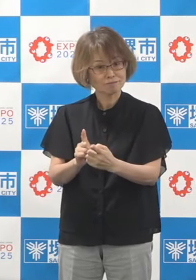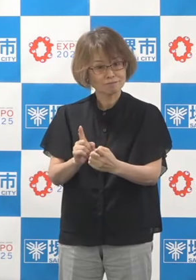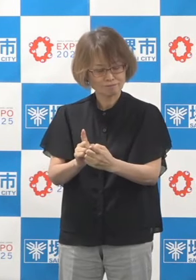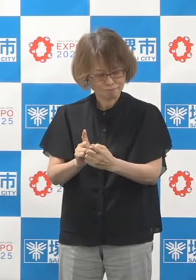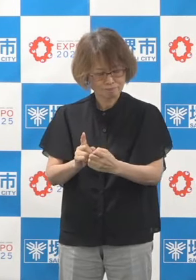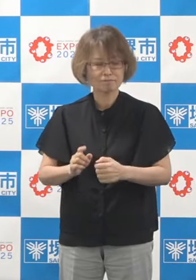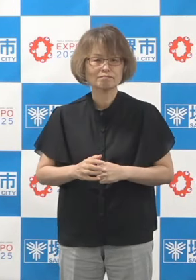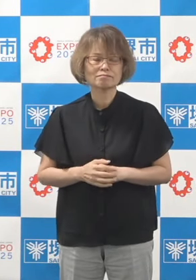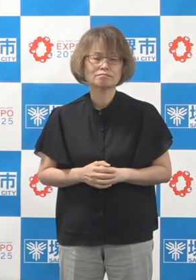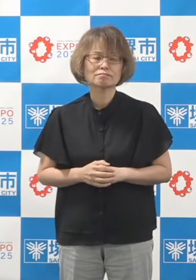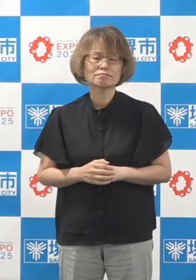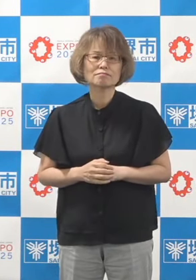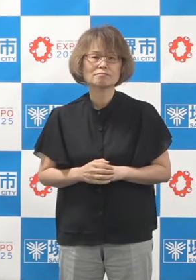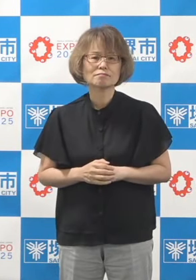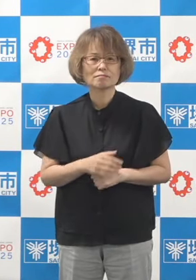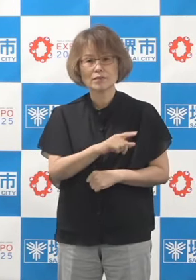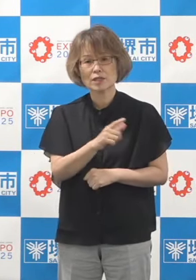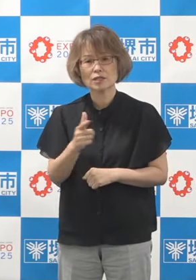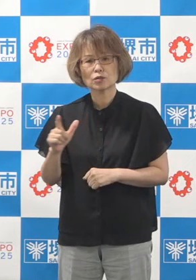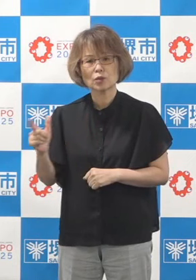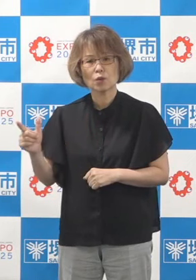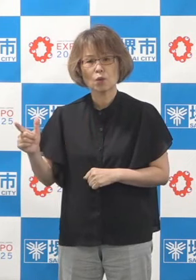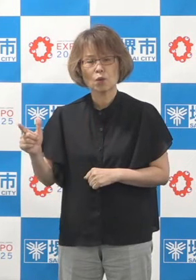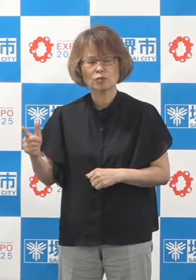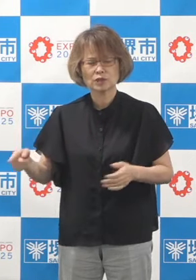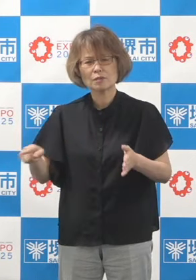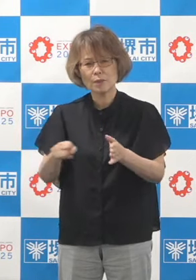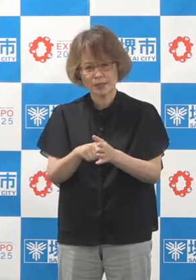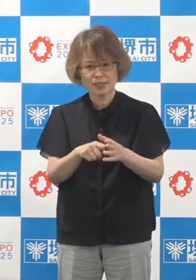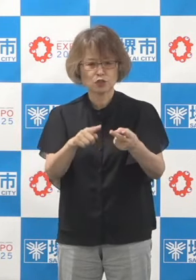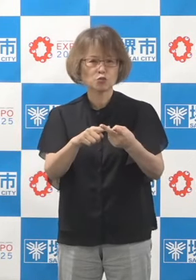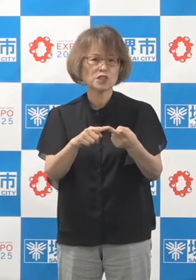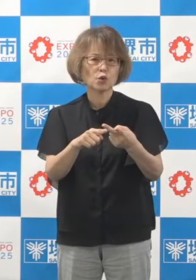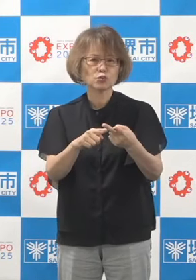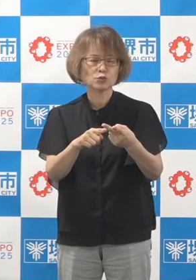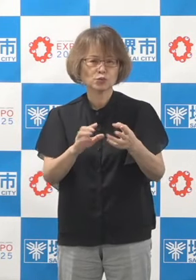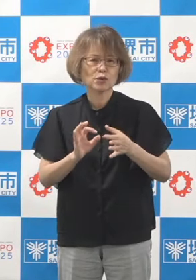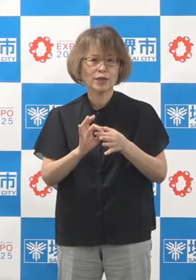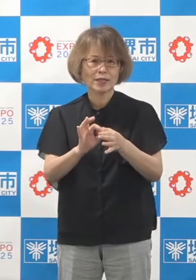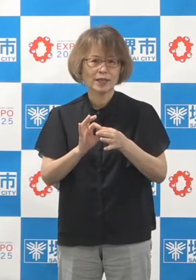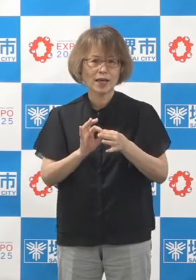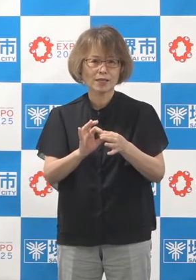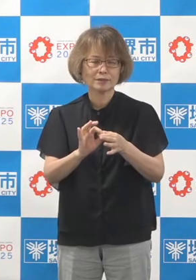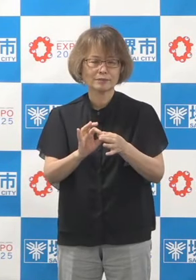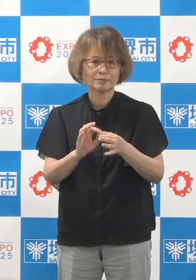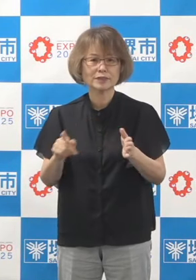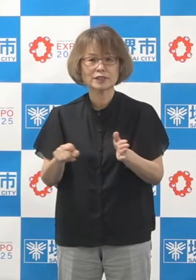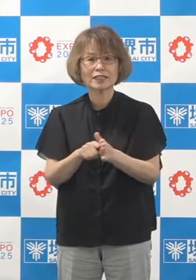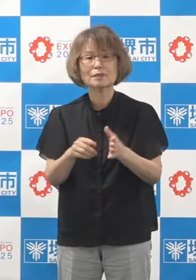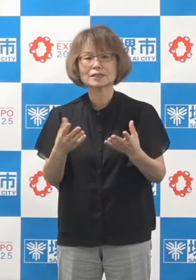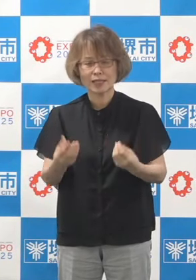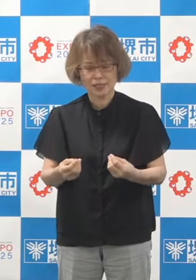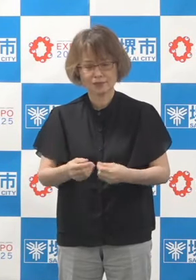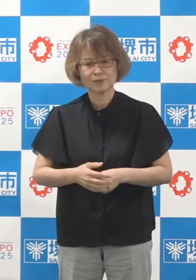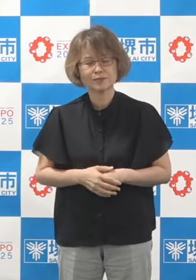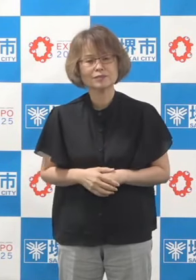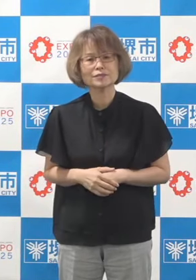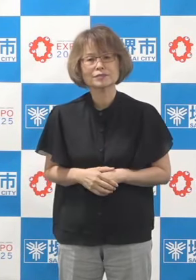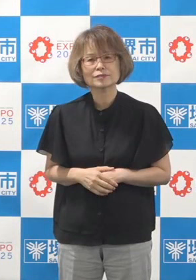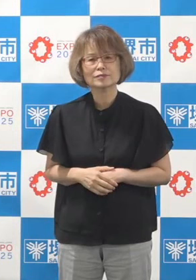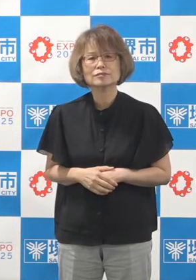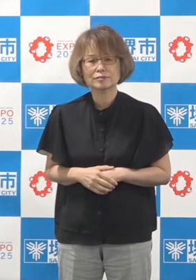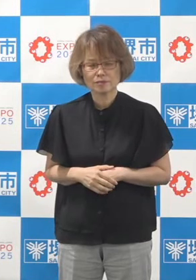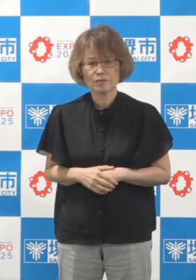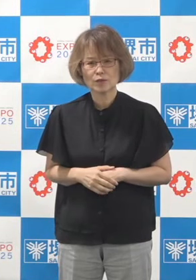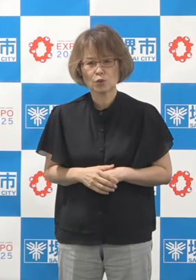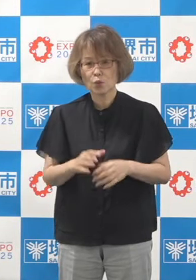実施でありましたり、さまざまこれまで郵便局と連携した事業を実施をしてまいりました。そしてこ